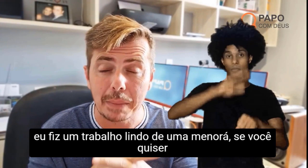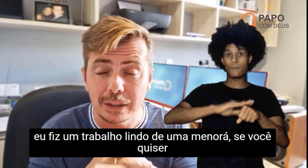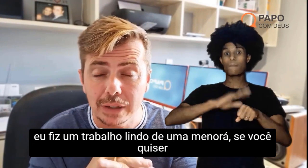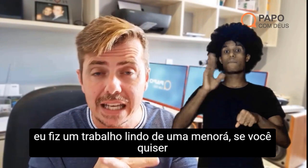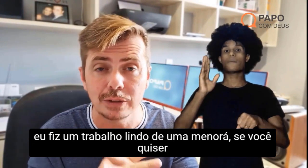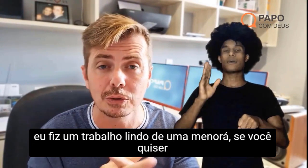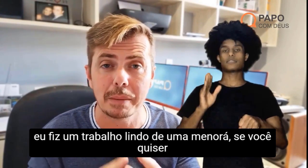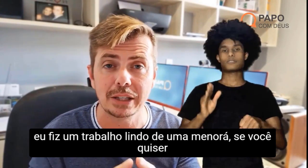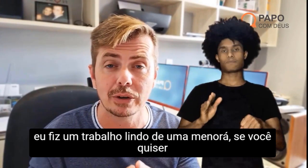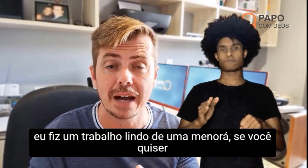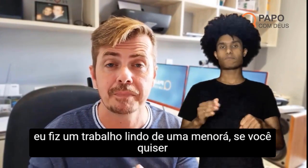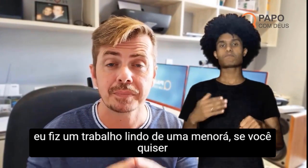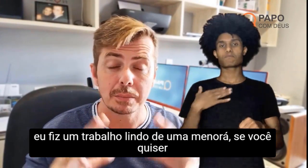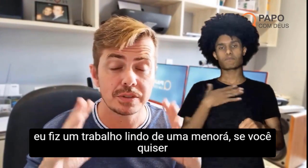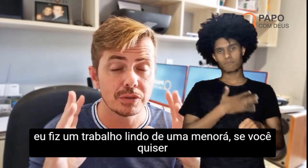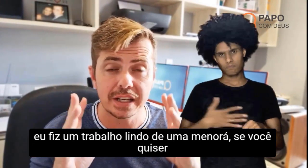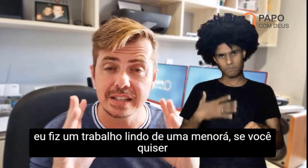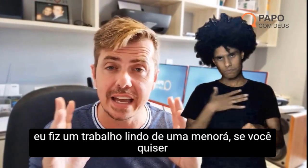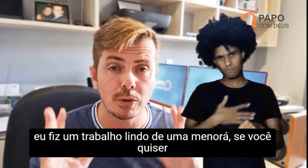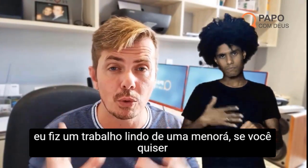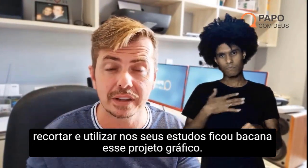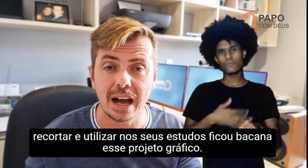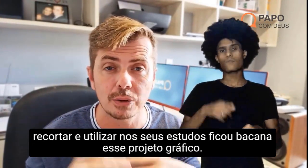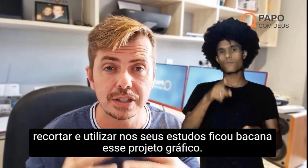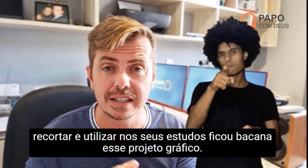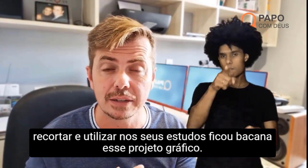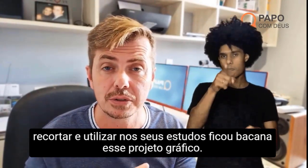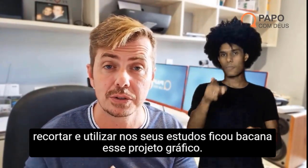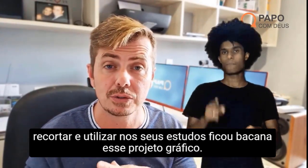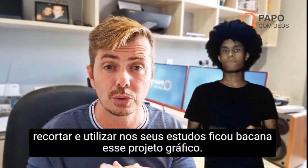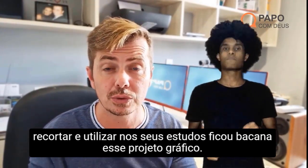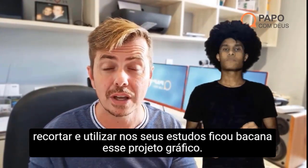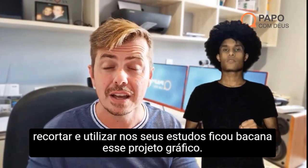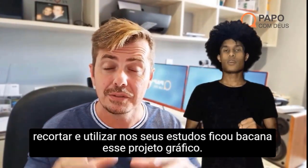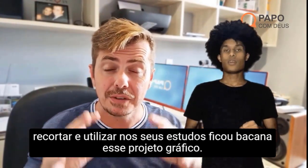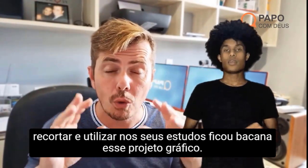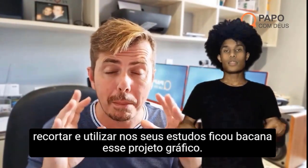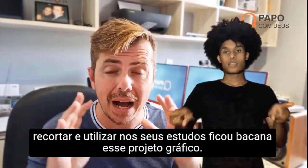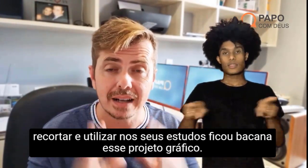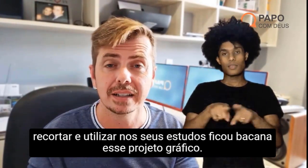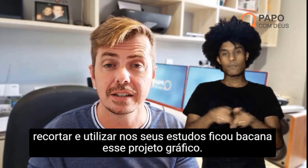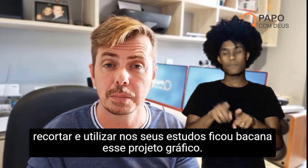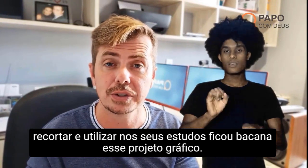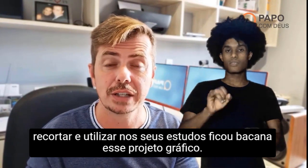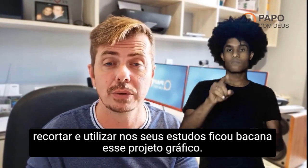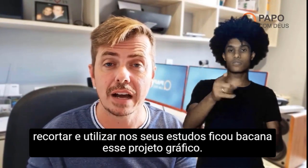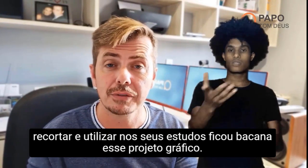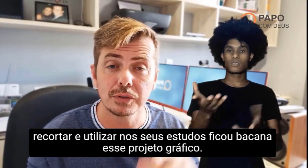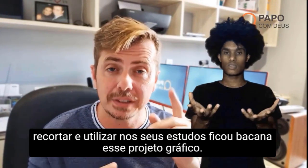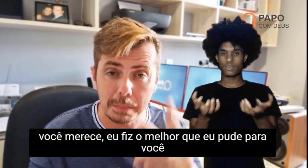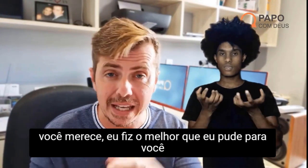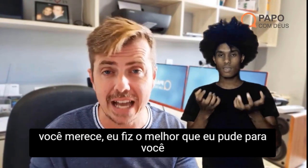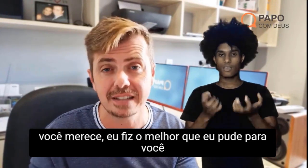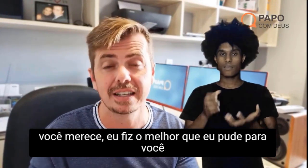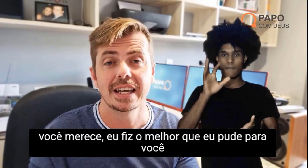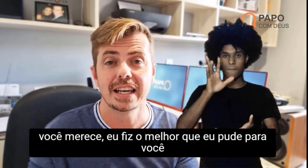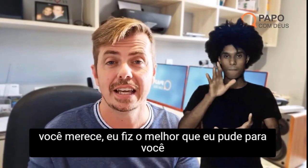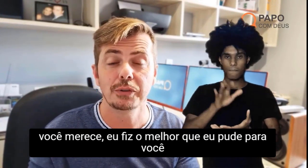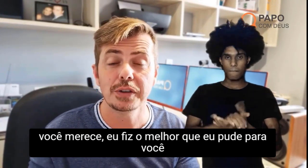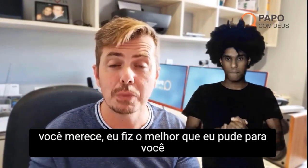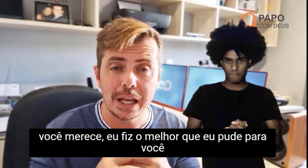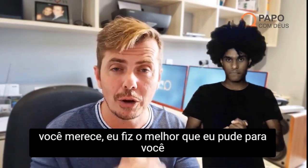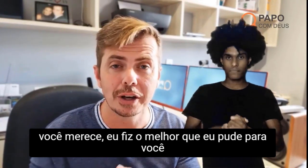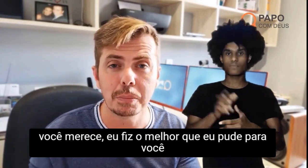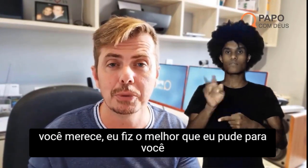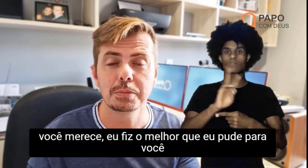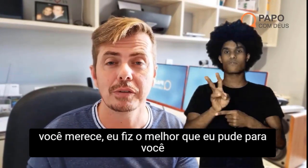fiz um trabalho lindo de uma menorá, se você quiser recortar, utilizar nos seus estudos, ficou bacana esse projeto gráfico, você merece. Eu